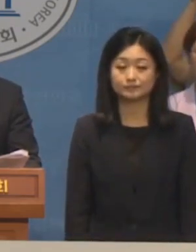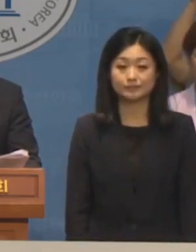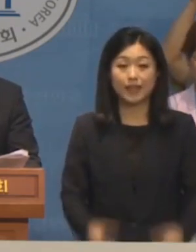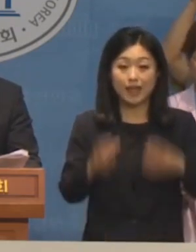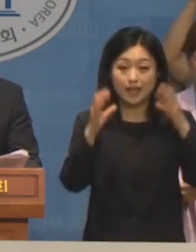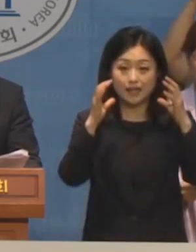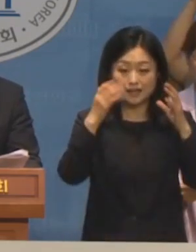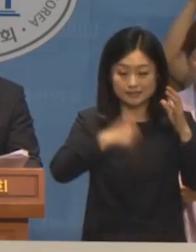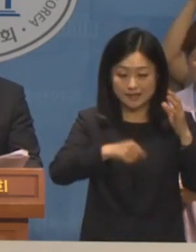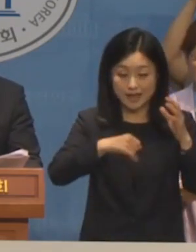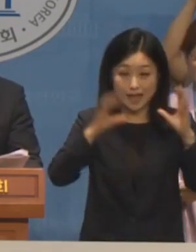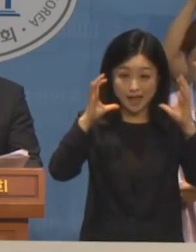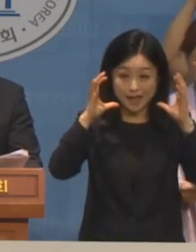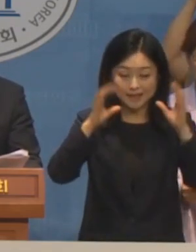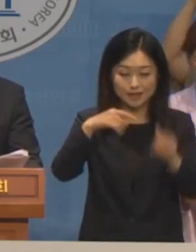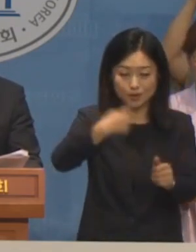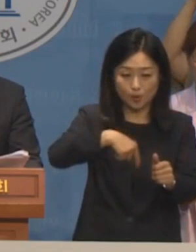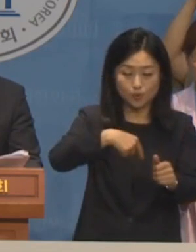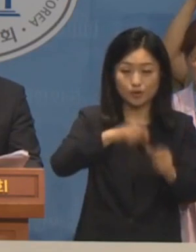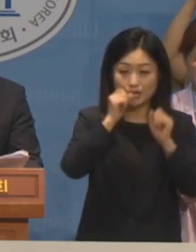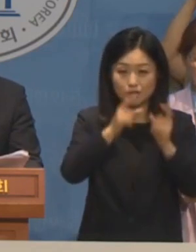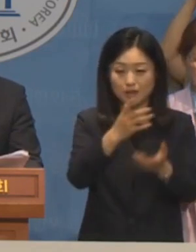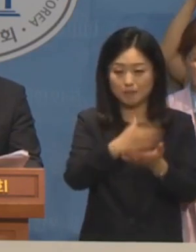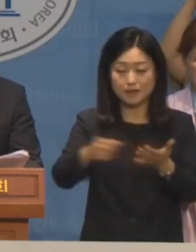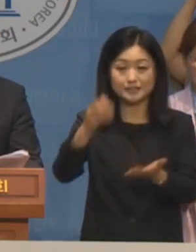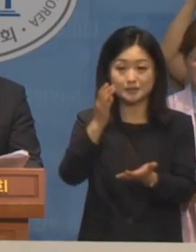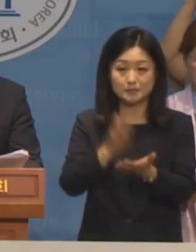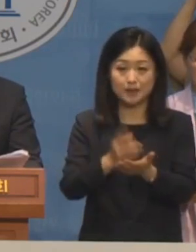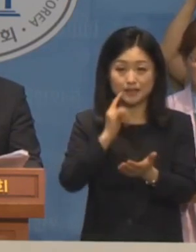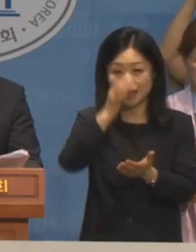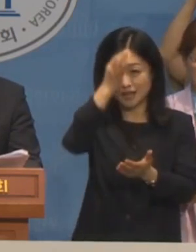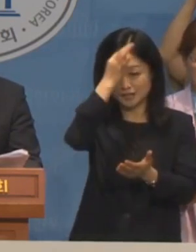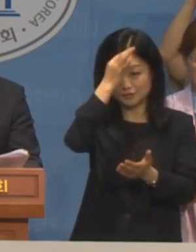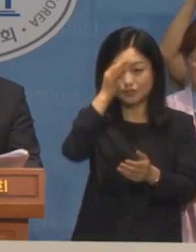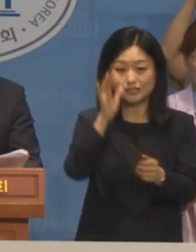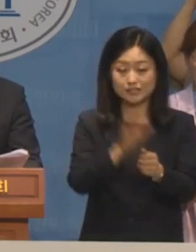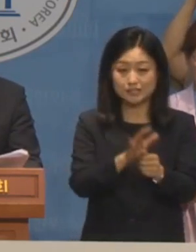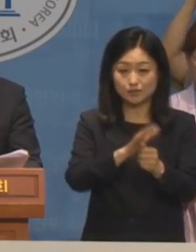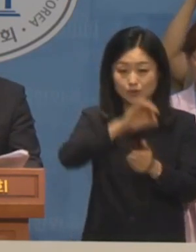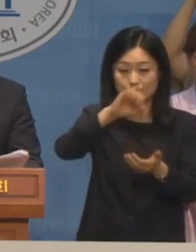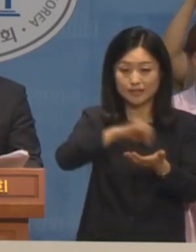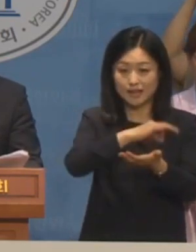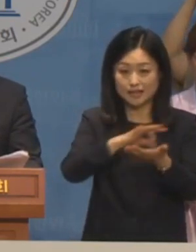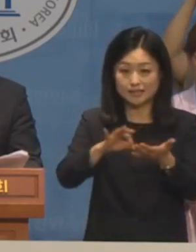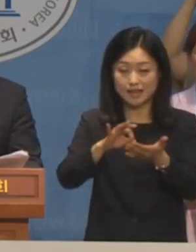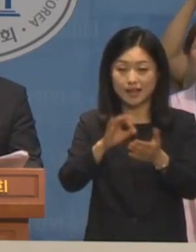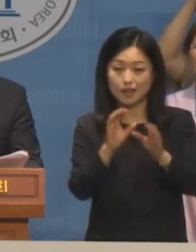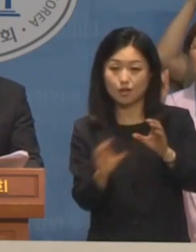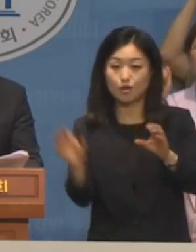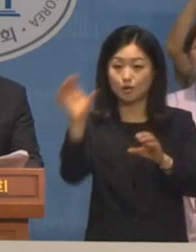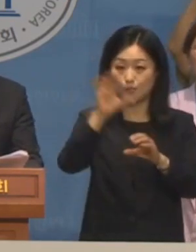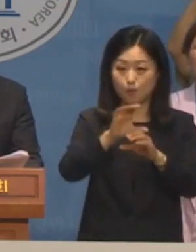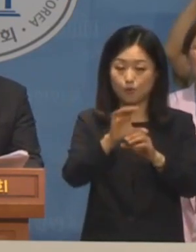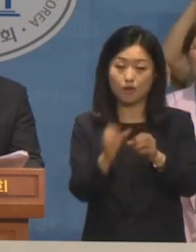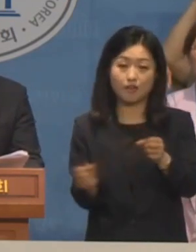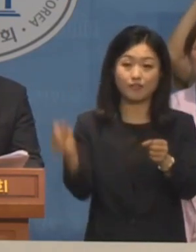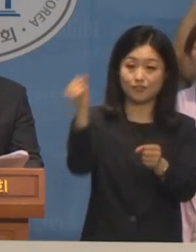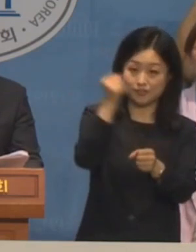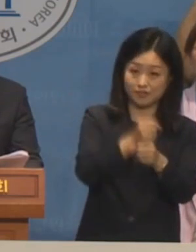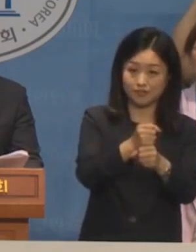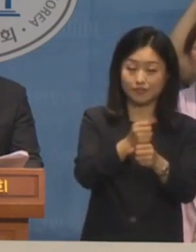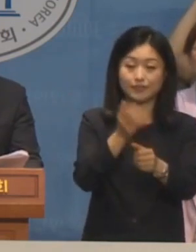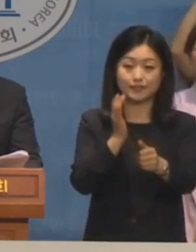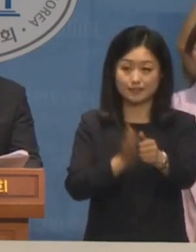아이들의 교육 기회를 빼앗지 마라. 예술 강사 지원 사업 예산을 복원 증액하라.